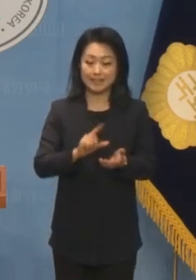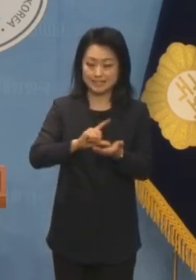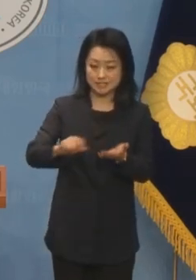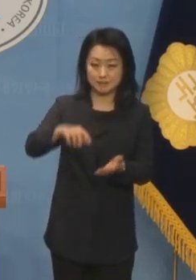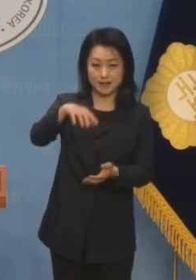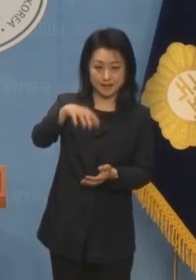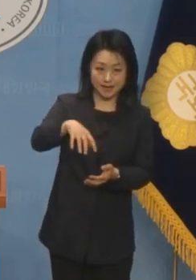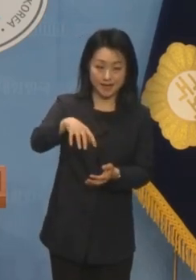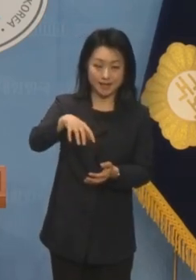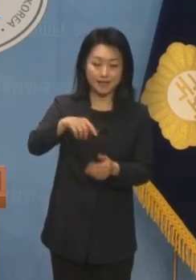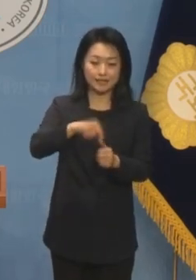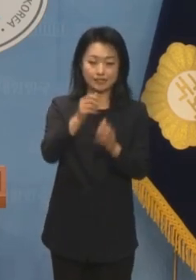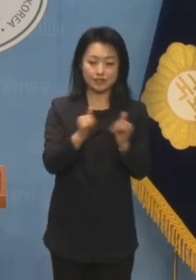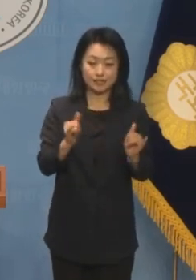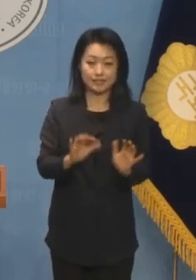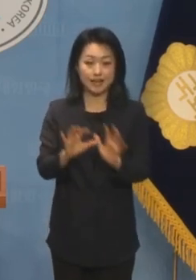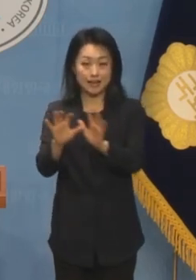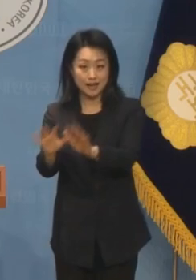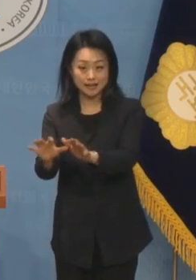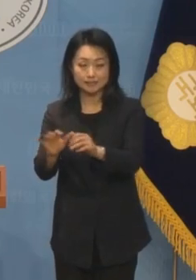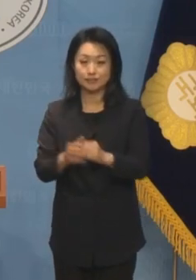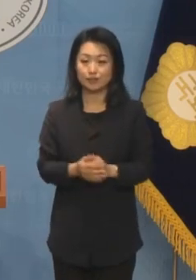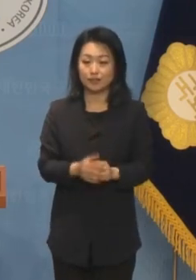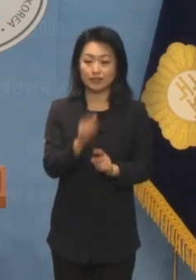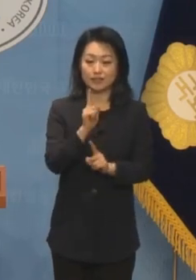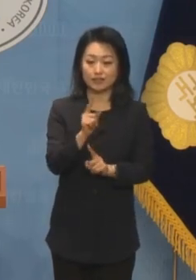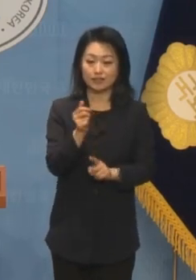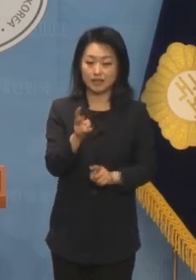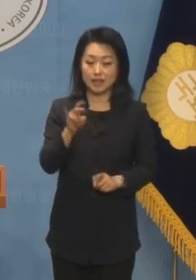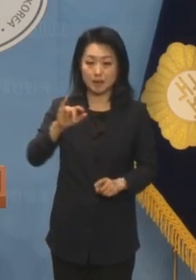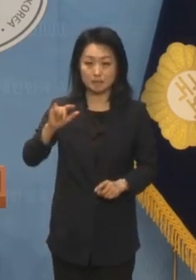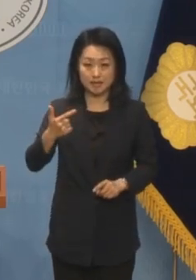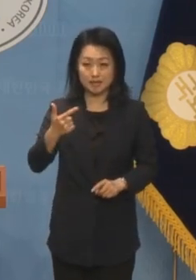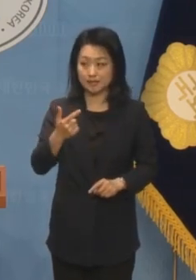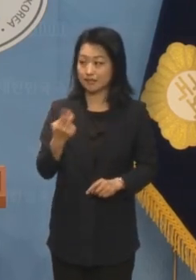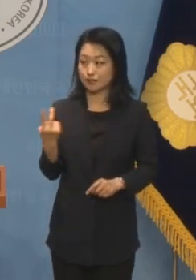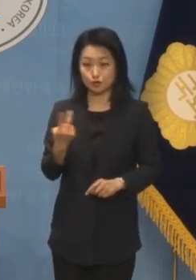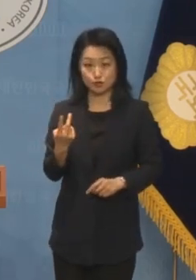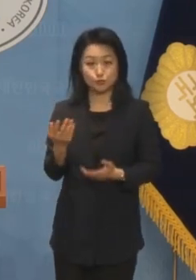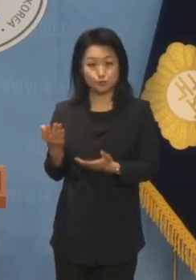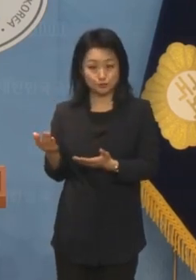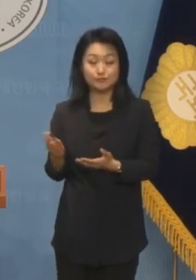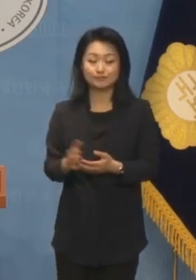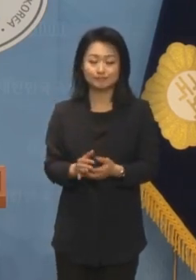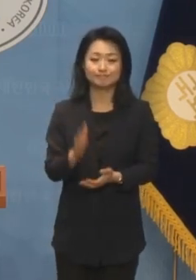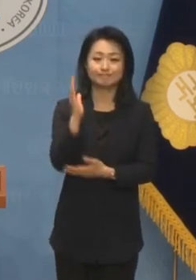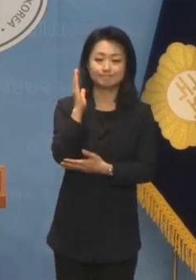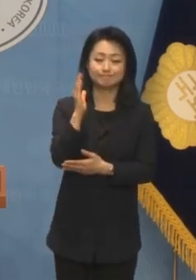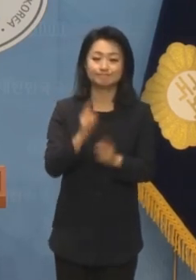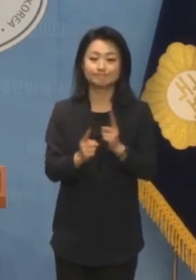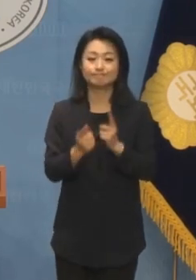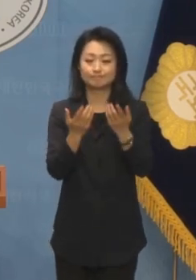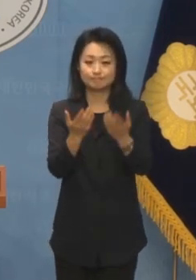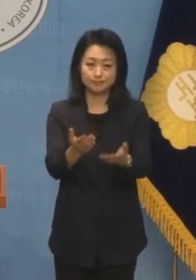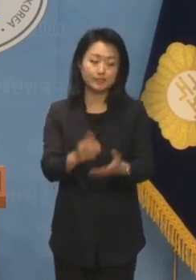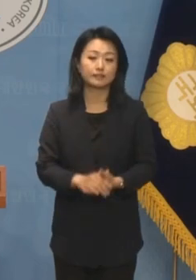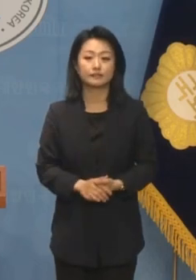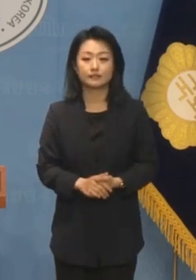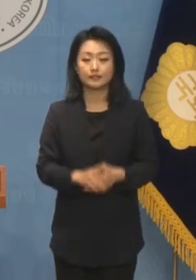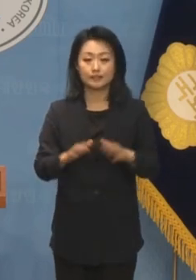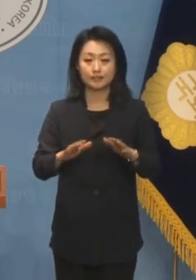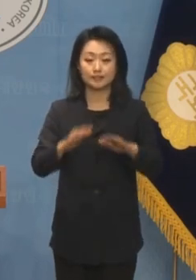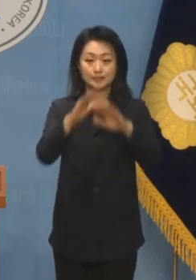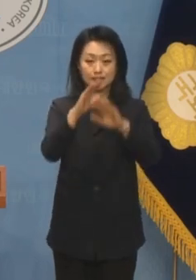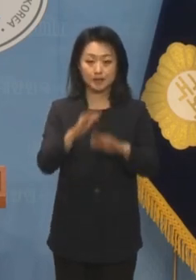지방에 내려가 계신 관계로 저희 이혜민 당선인하고 둘이서 대표로 발표를 하게 되었습니다. 성명서